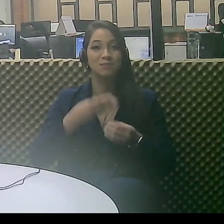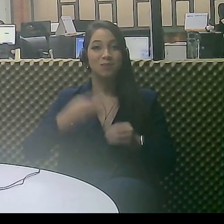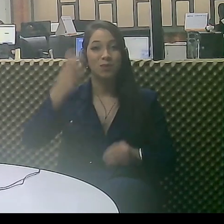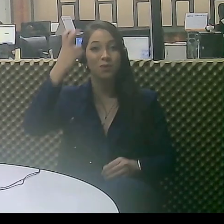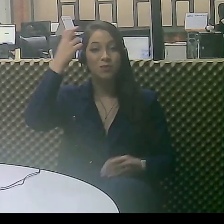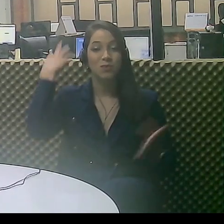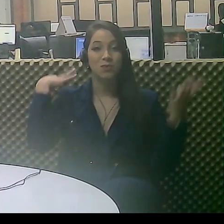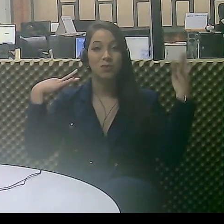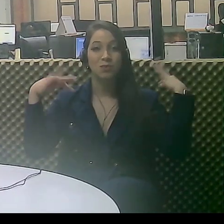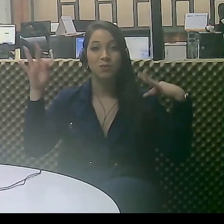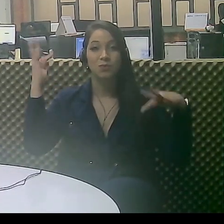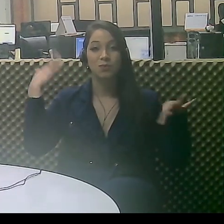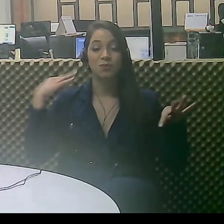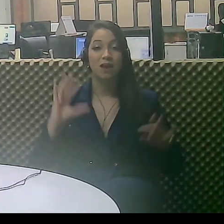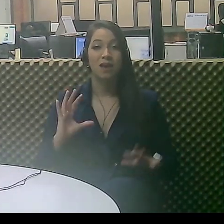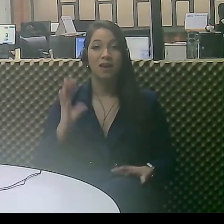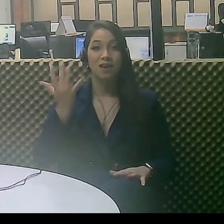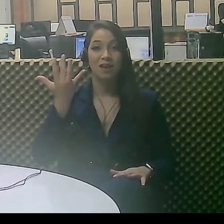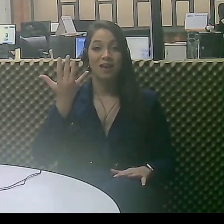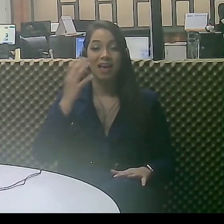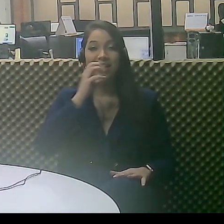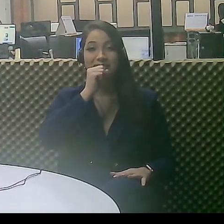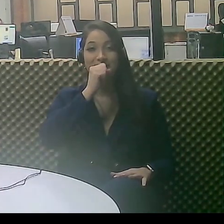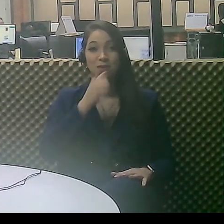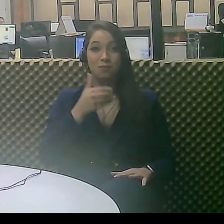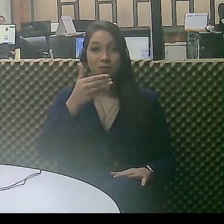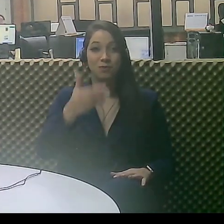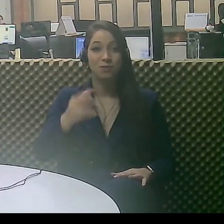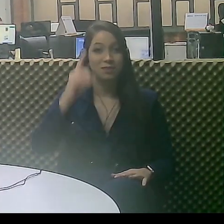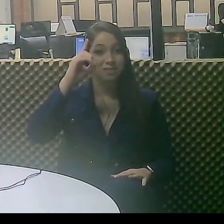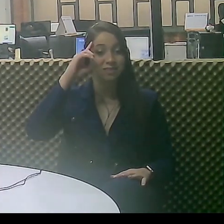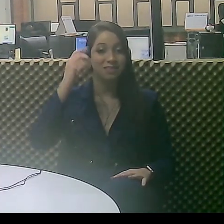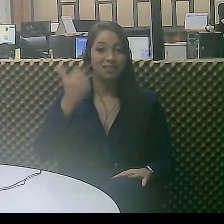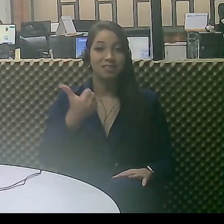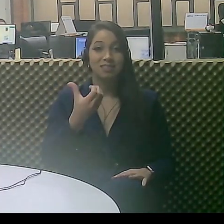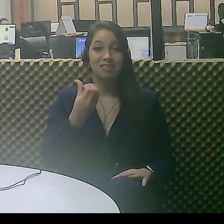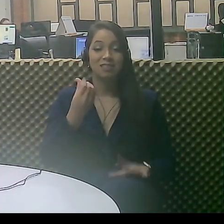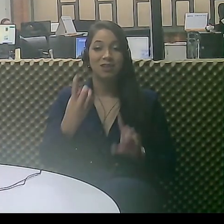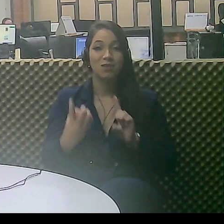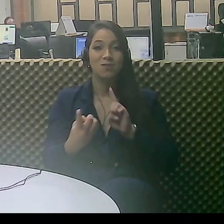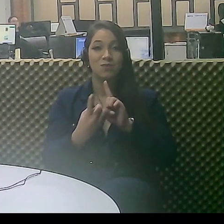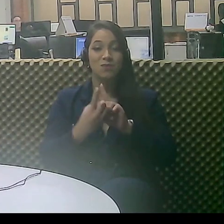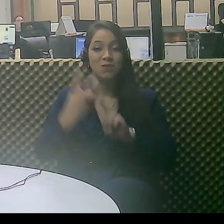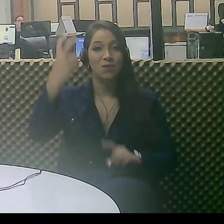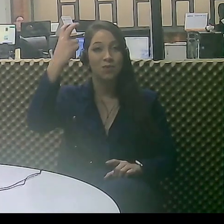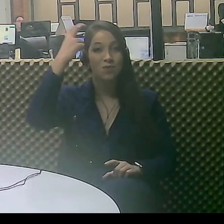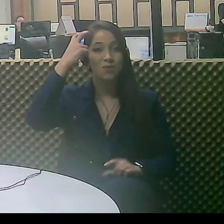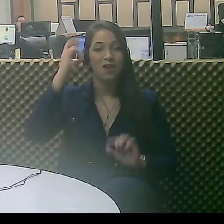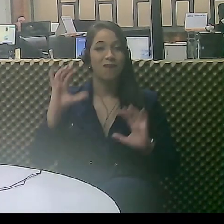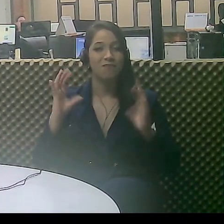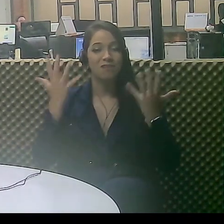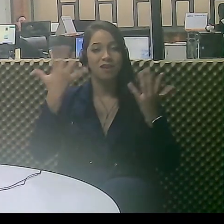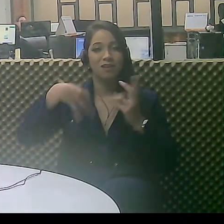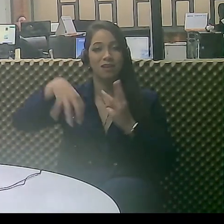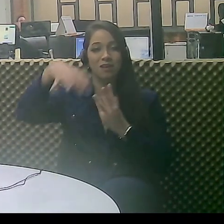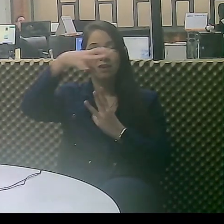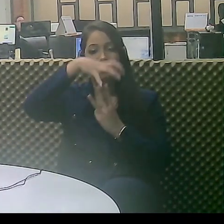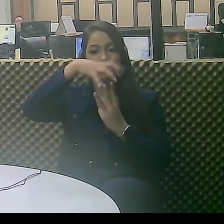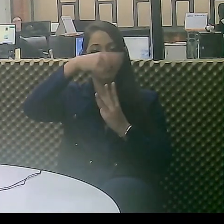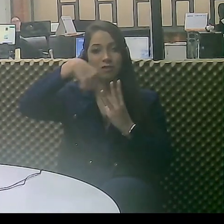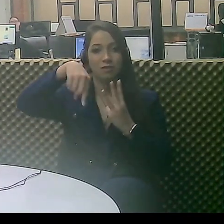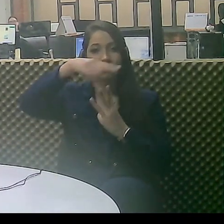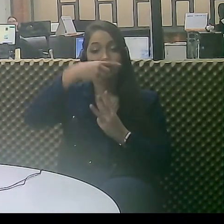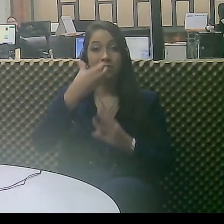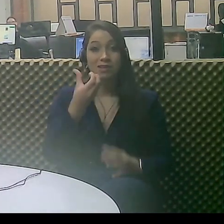cultura e turismo realiza no próximo sábado dia 16 o encontro Cultural de folia de Reis seis